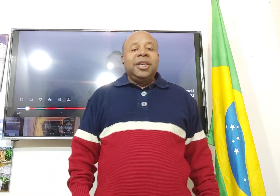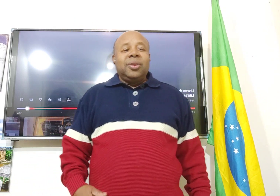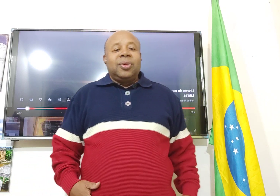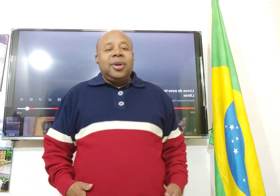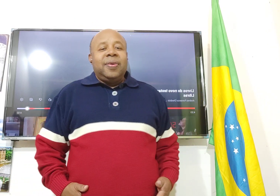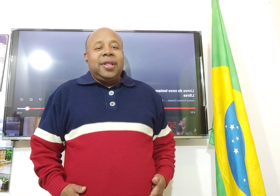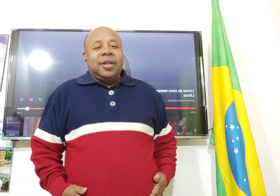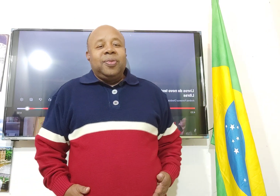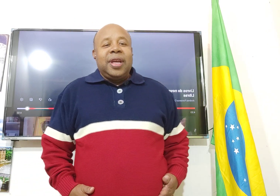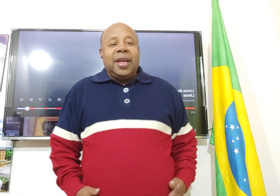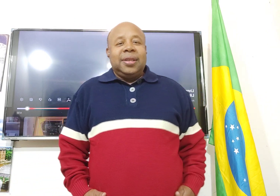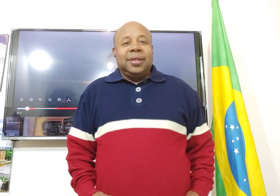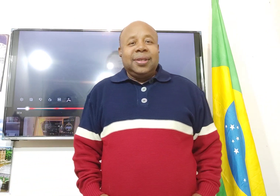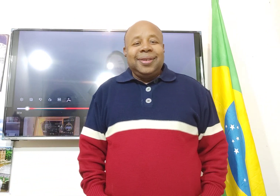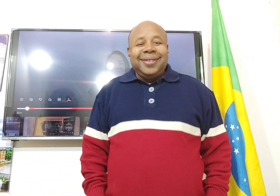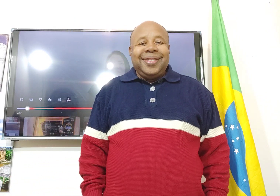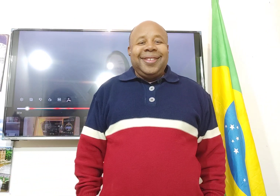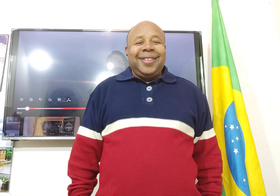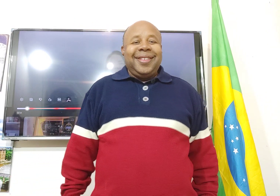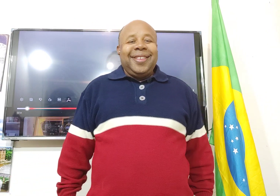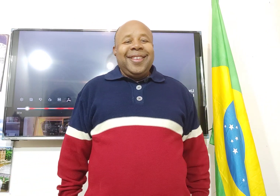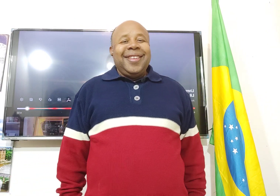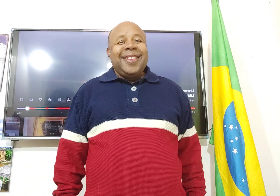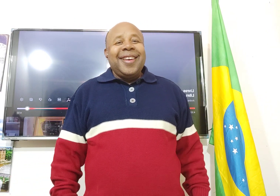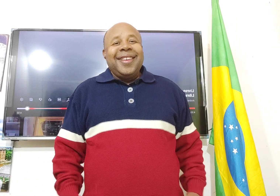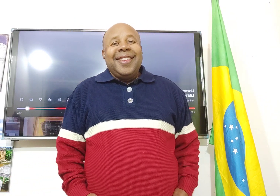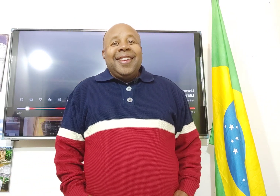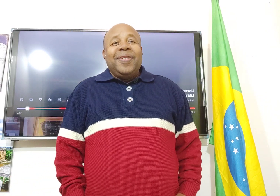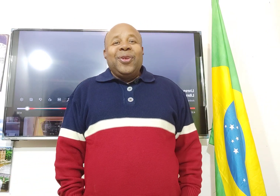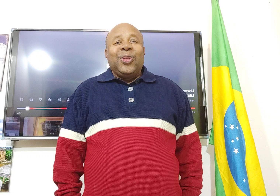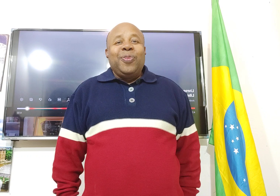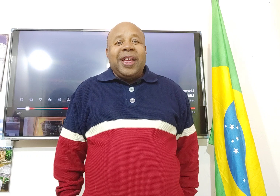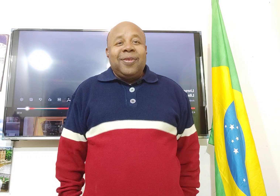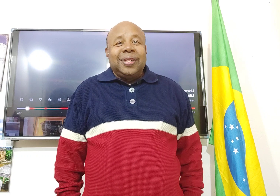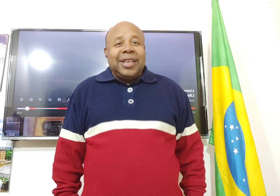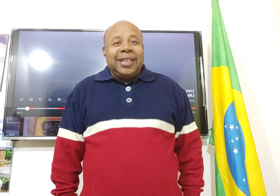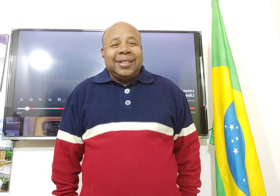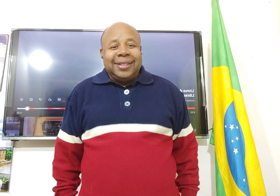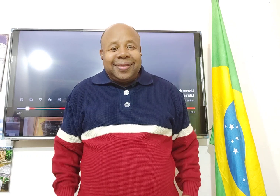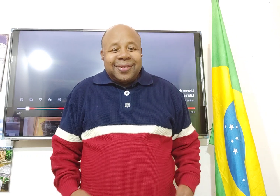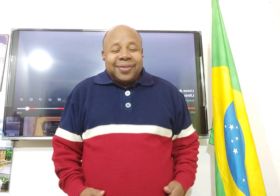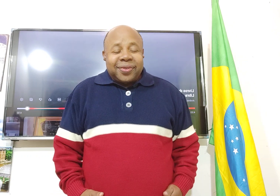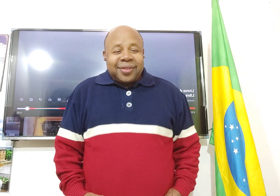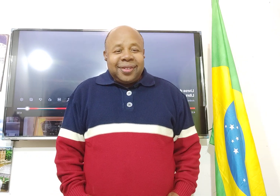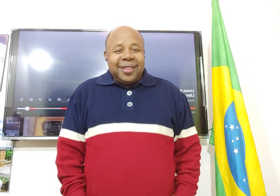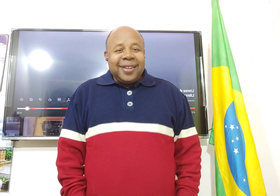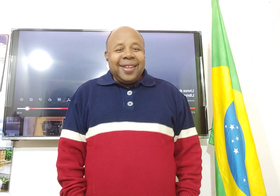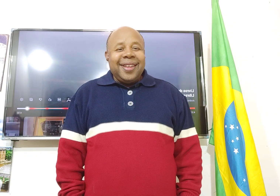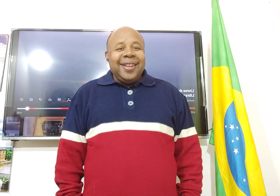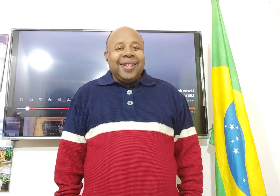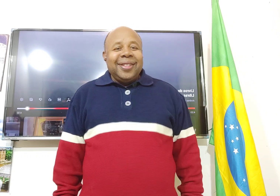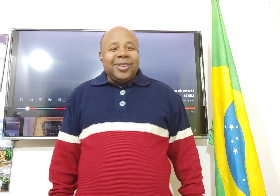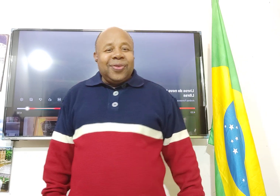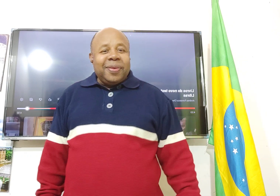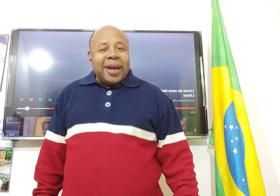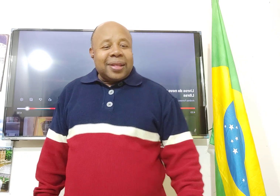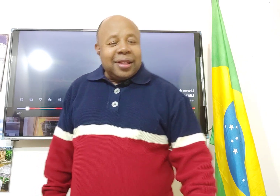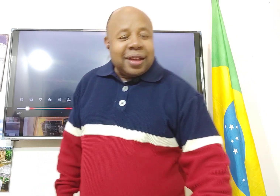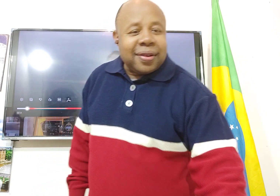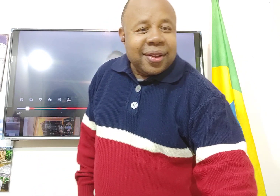Bendito sou eu entre as mulheres. Né? Viu? Tudo bem com vocês? Deixa eu ver mais quem